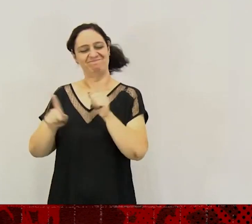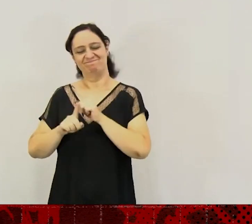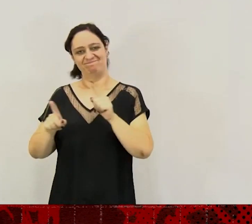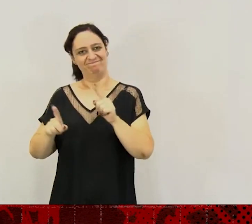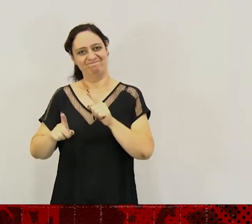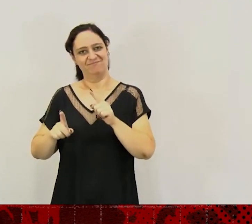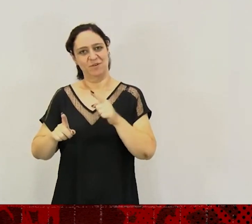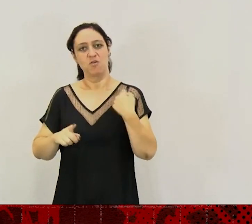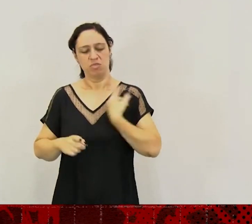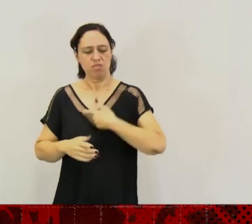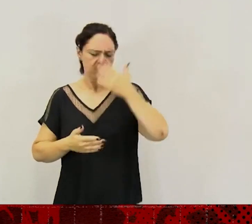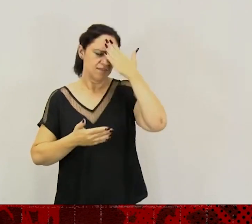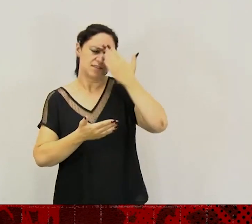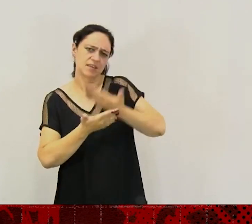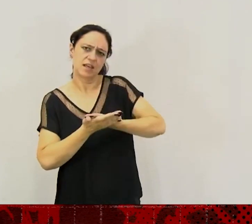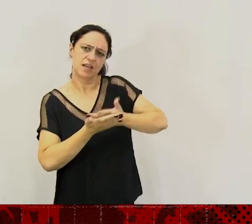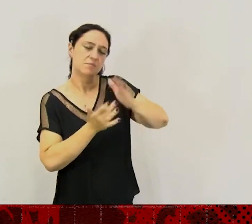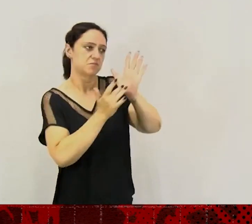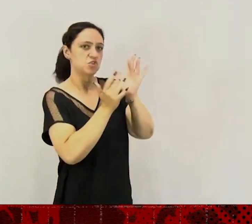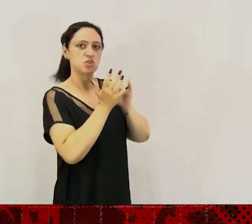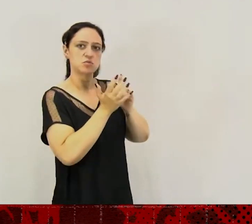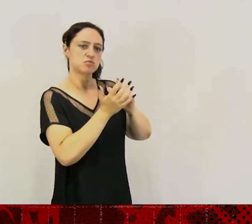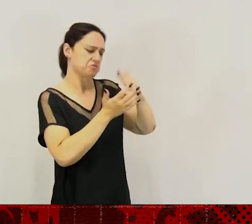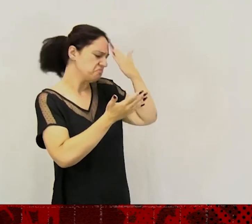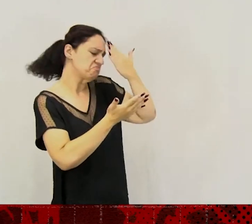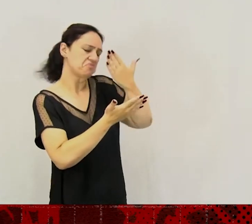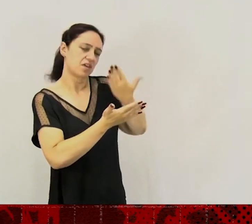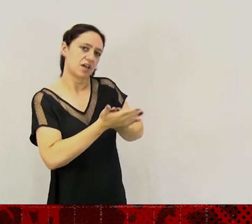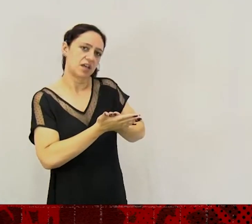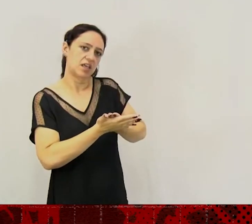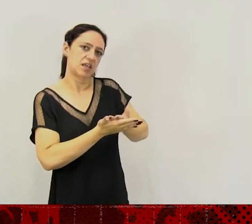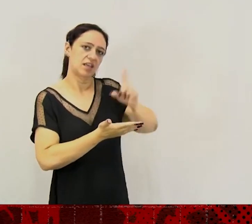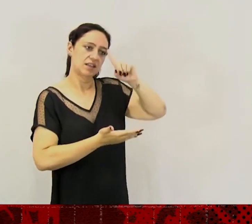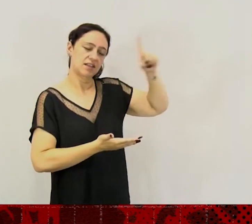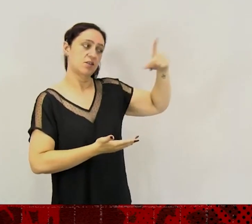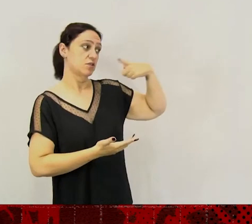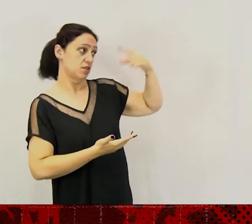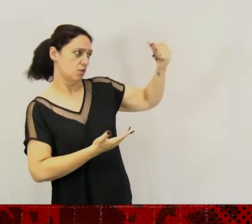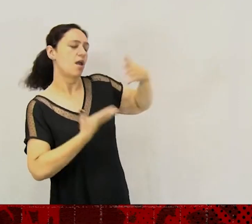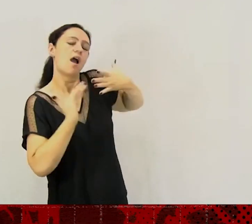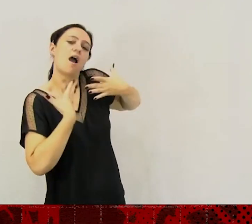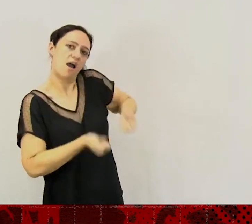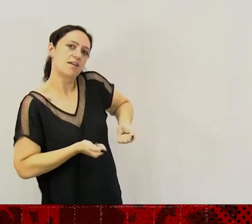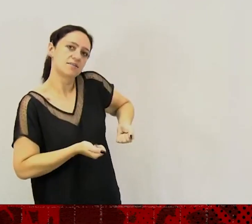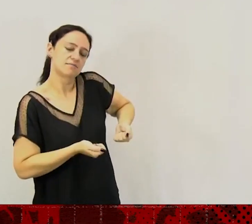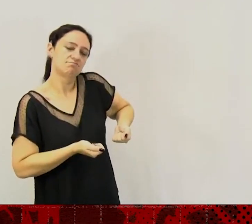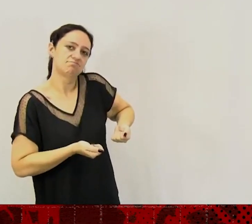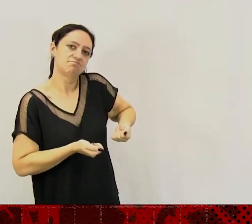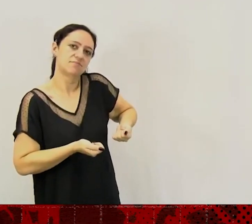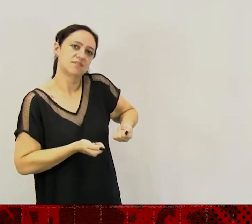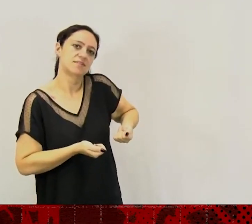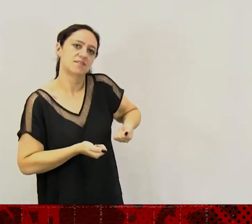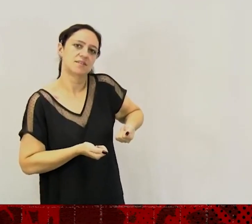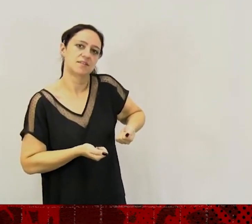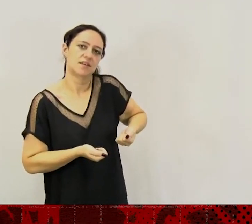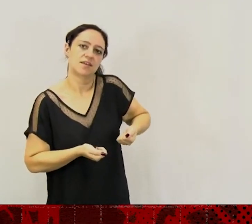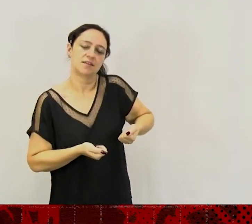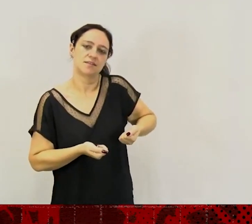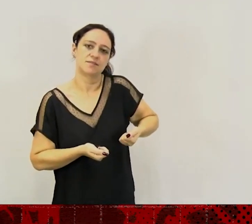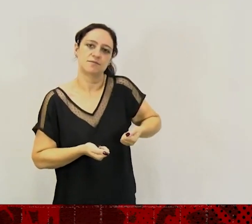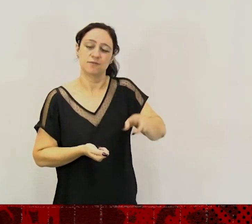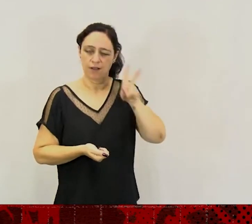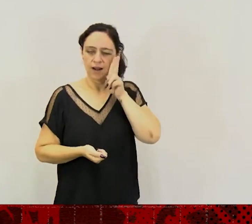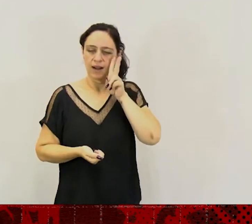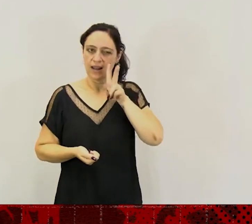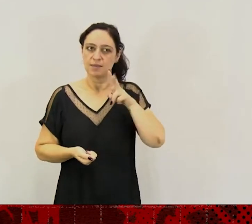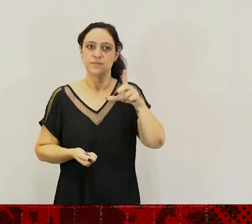Quando nós cremos no Senhor, nós aceitamos a escolha dEle e nos tornamos os escolhidos. Nós passamos por essa porta. Lembra, nós tínhamos